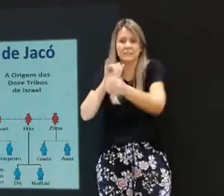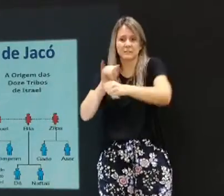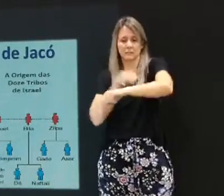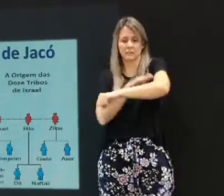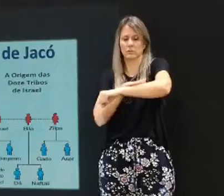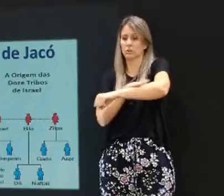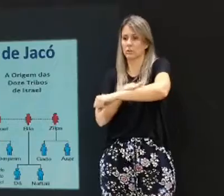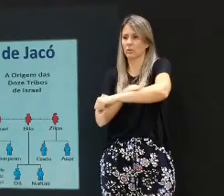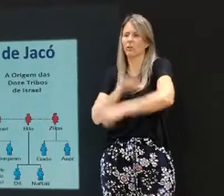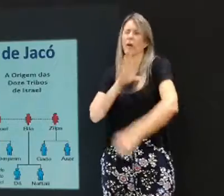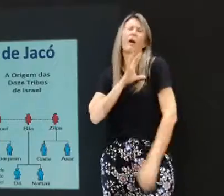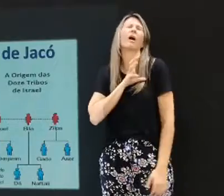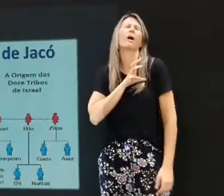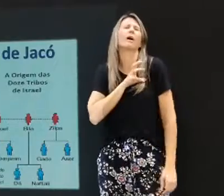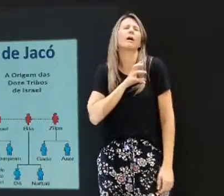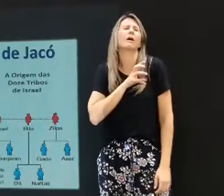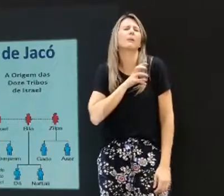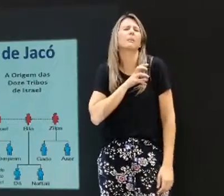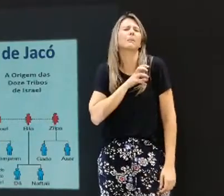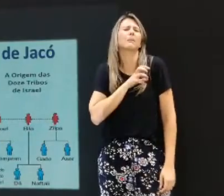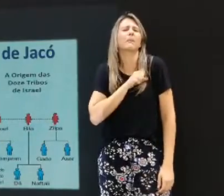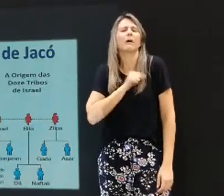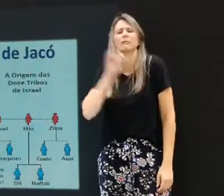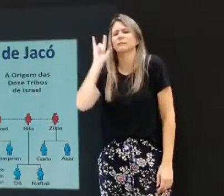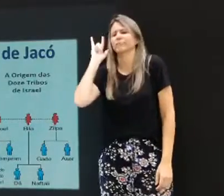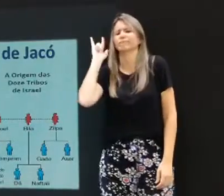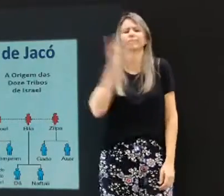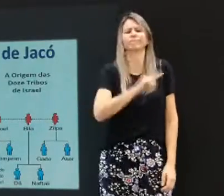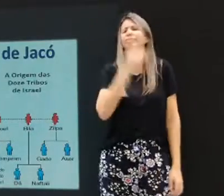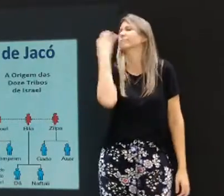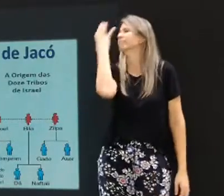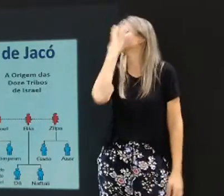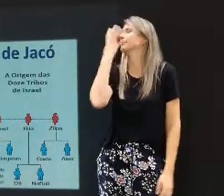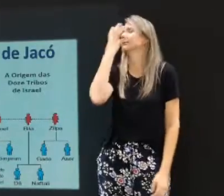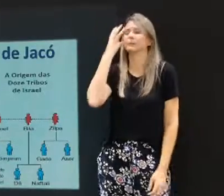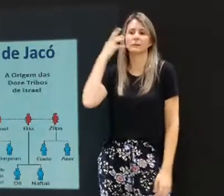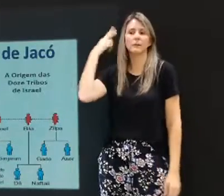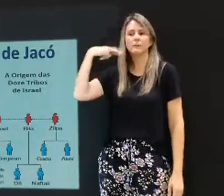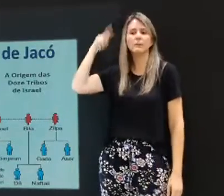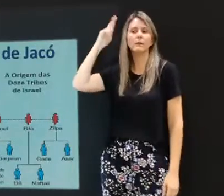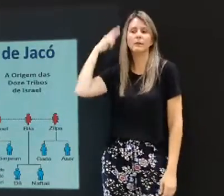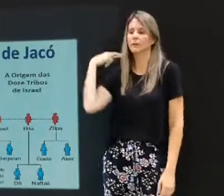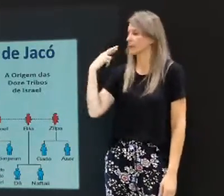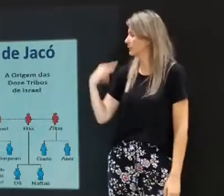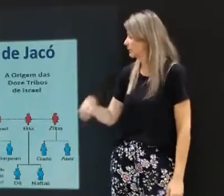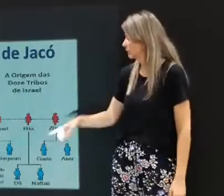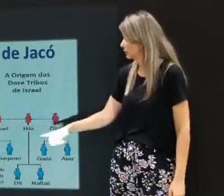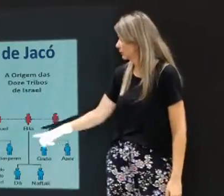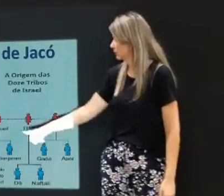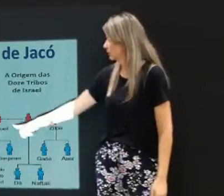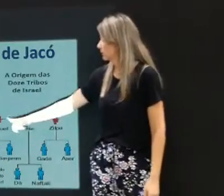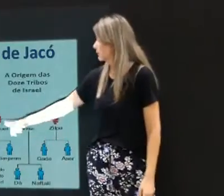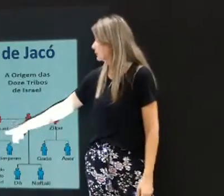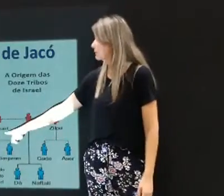na verdade Jacó, ele amava, ele tinha uma escolhida, ele tinha paixão por Rebeca, por